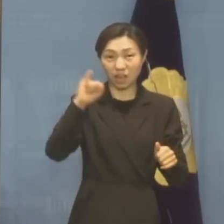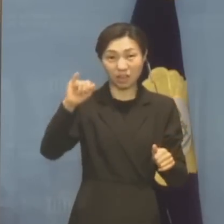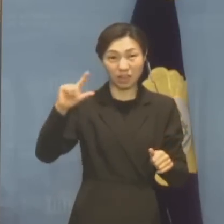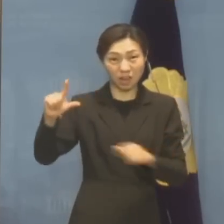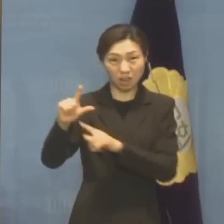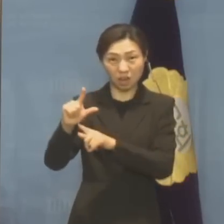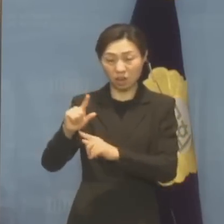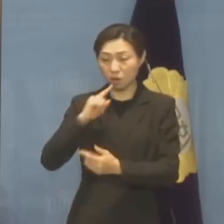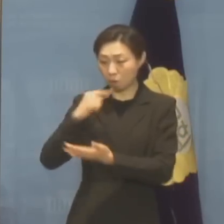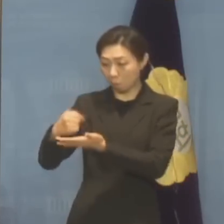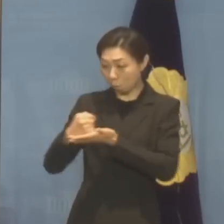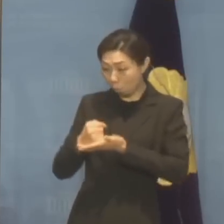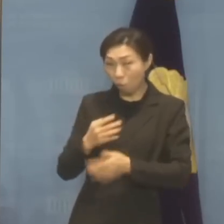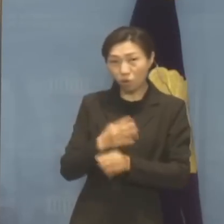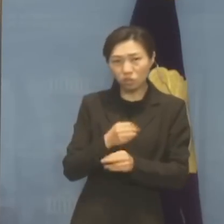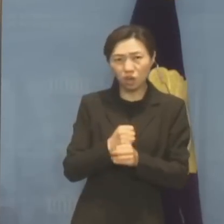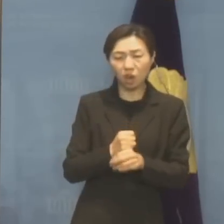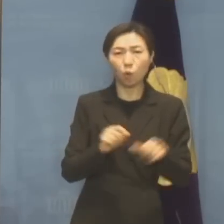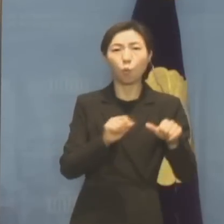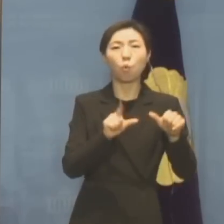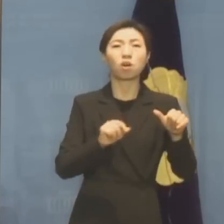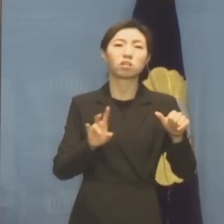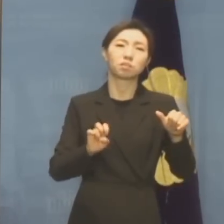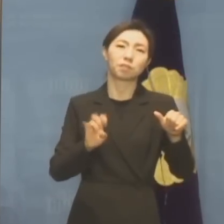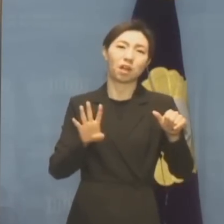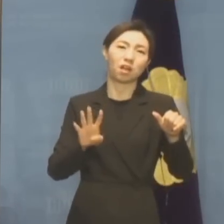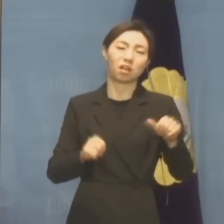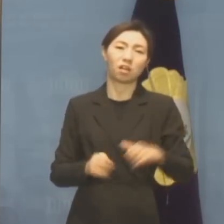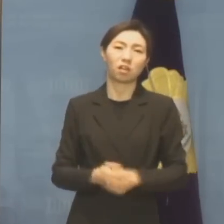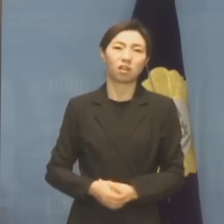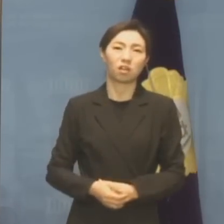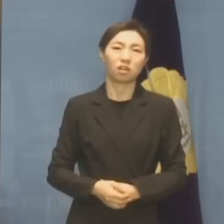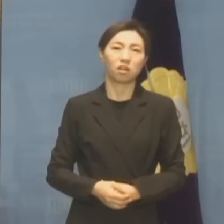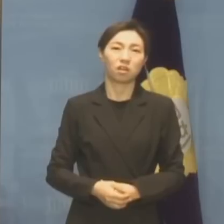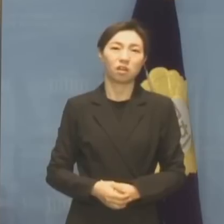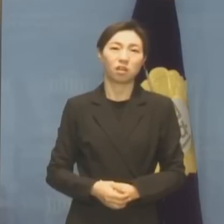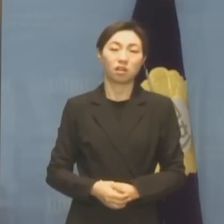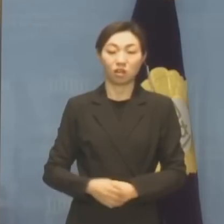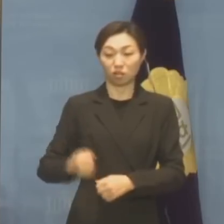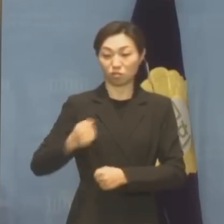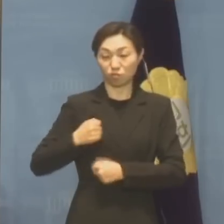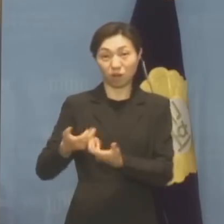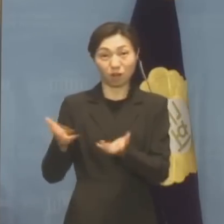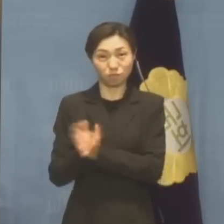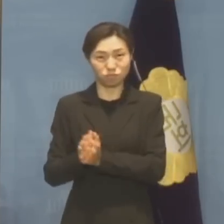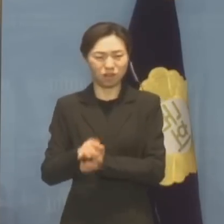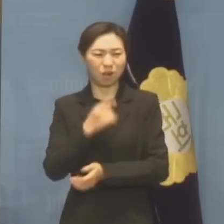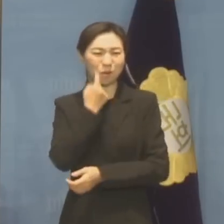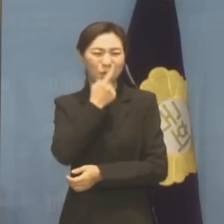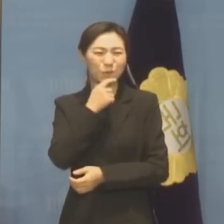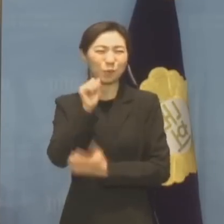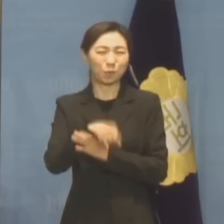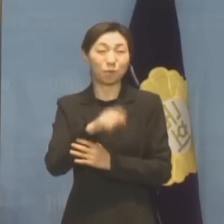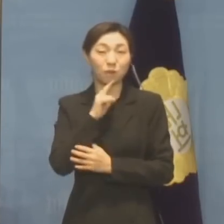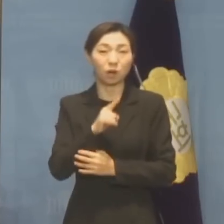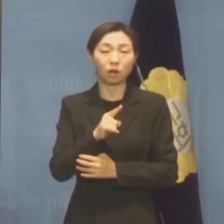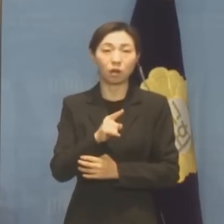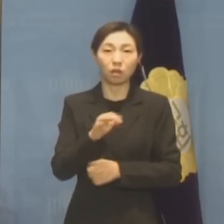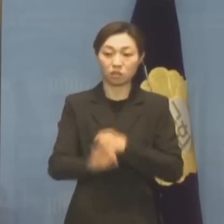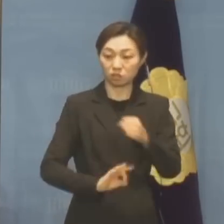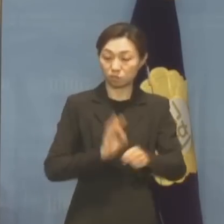5월 24일입니다. 국방부는 구두 승인이 있었다고 해명했지만 지난 10년 동안